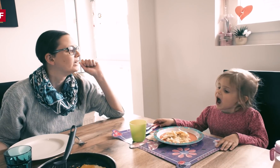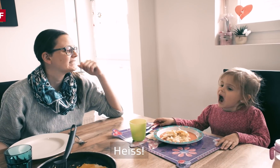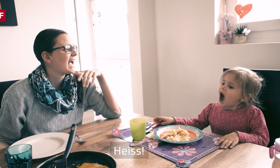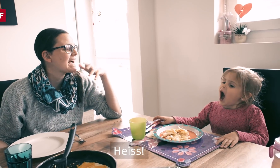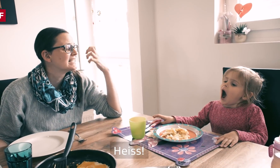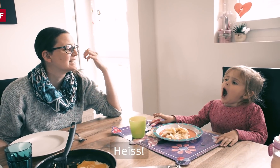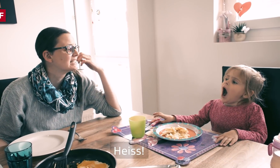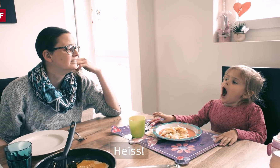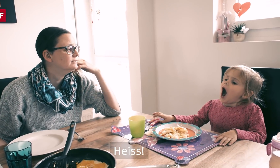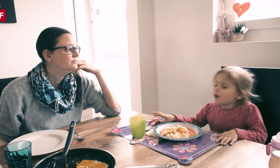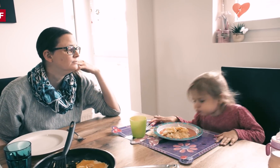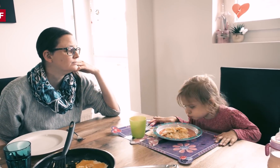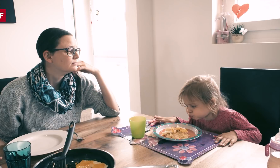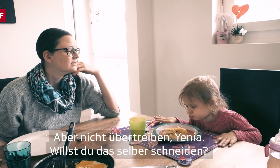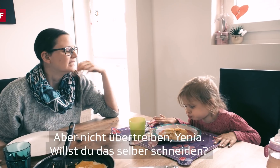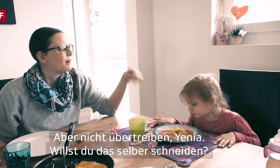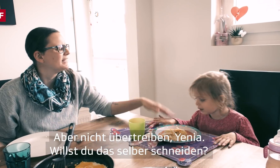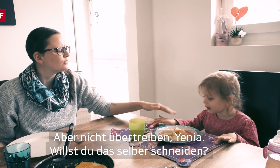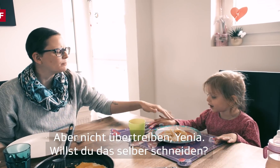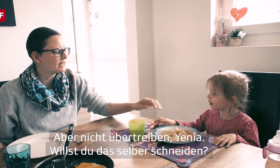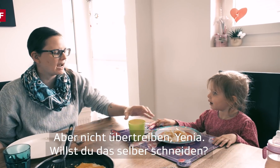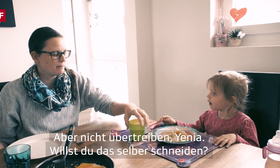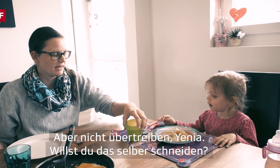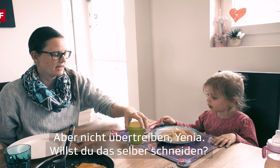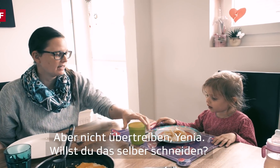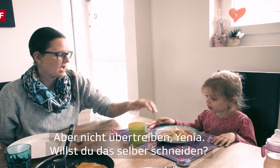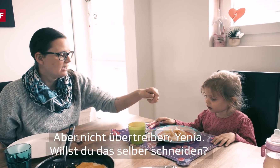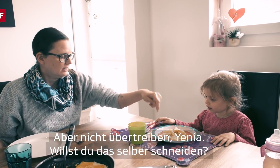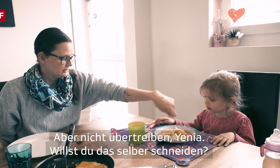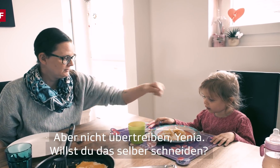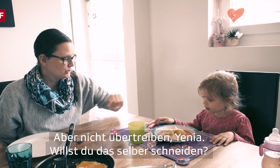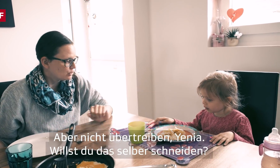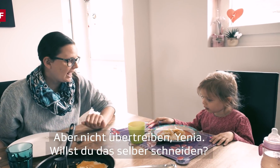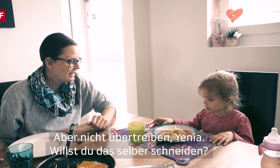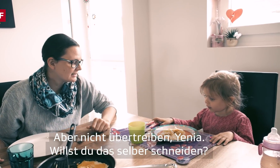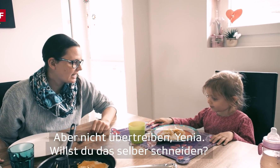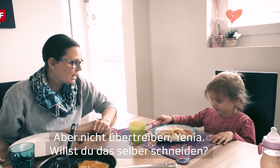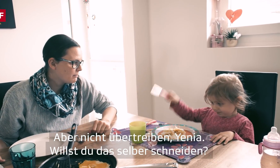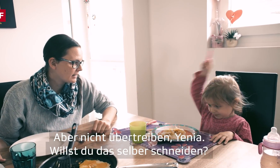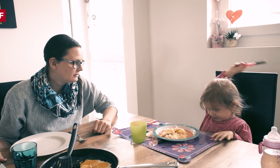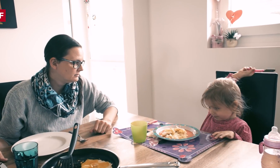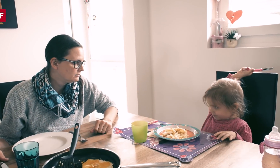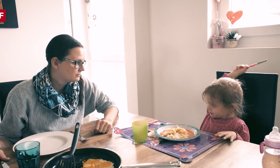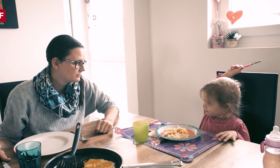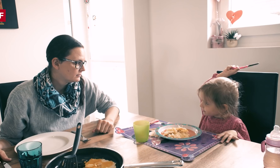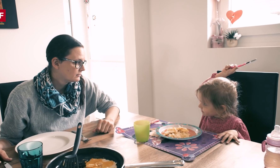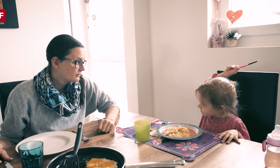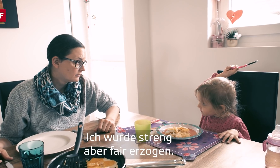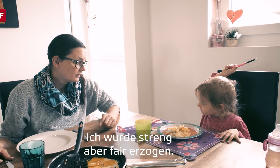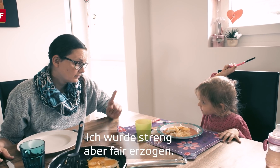Ich heiße. Aber nicht übertreiben, Jena. Wir müssen schneiden selber. hatte ich